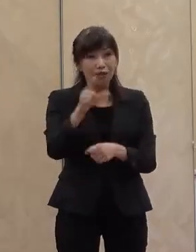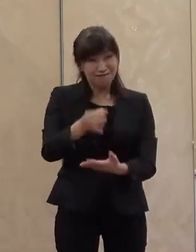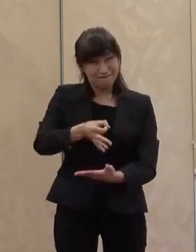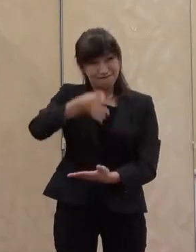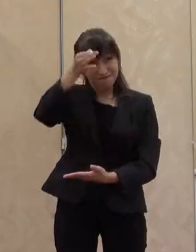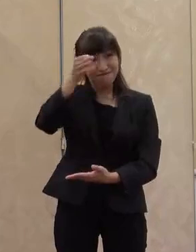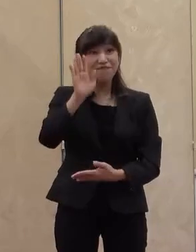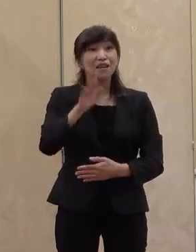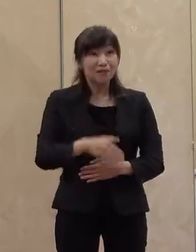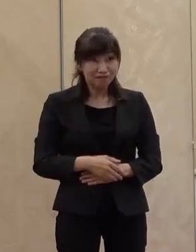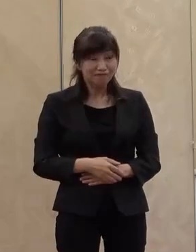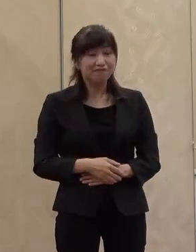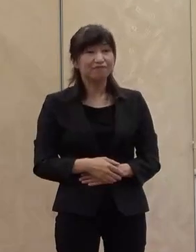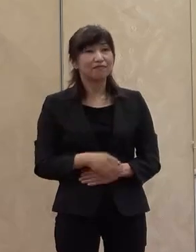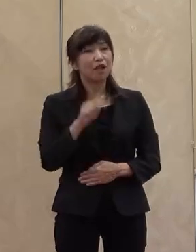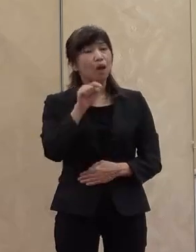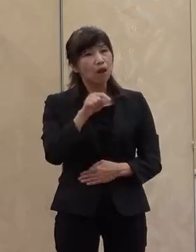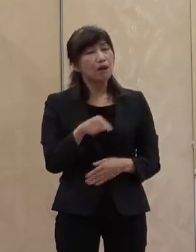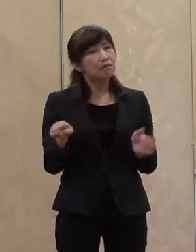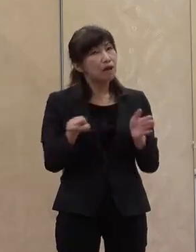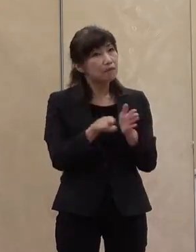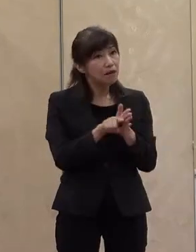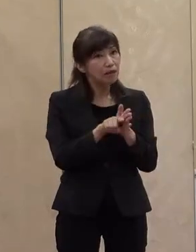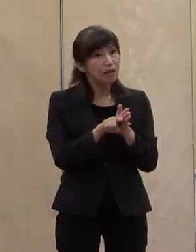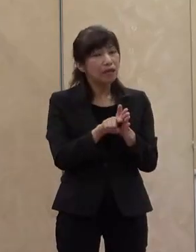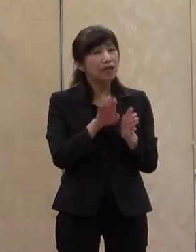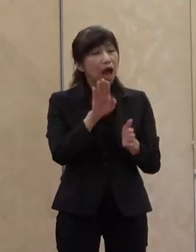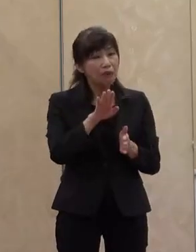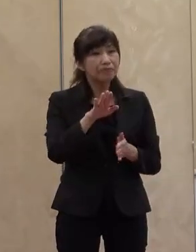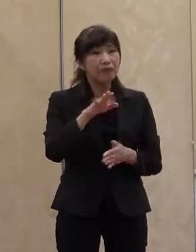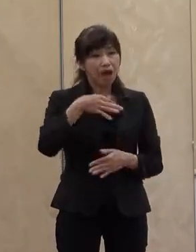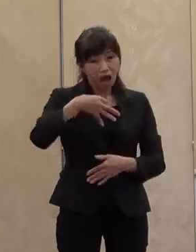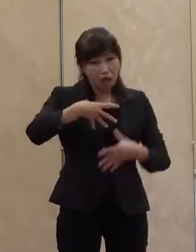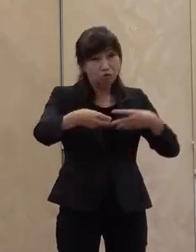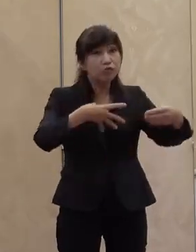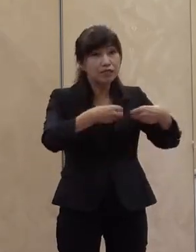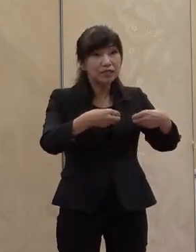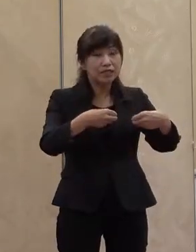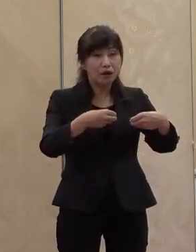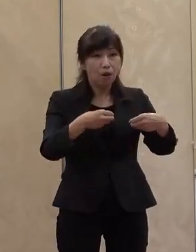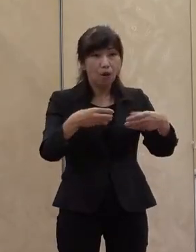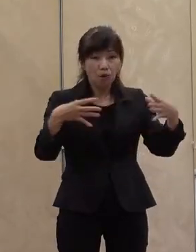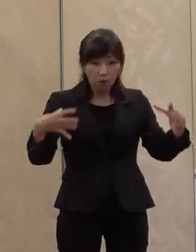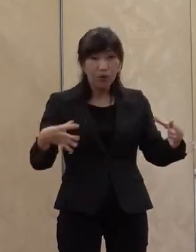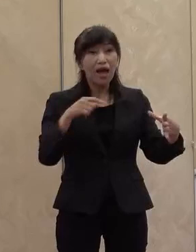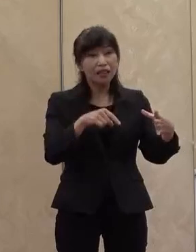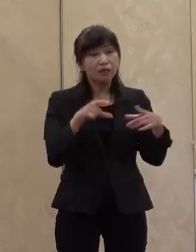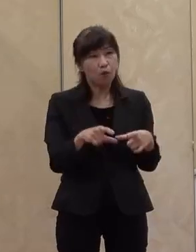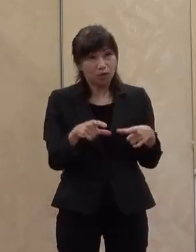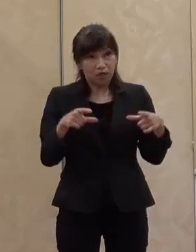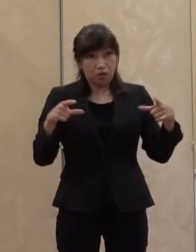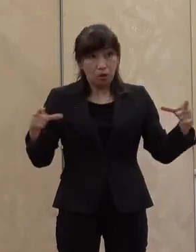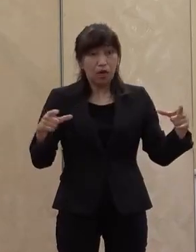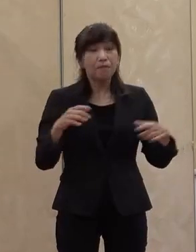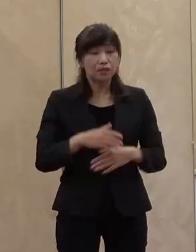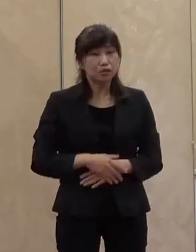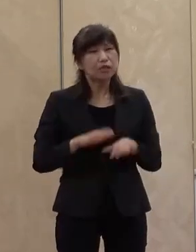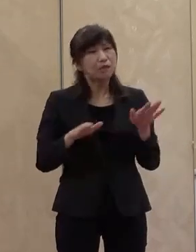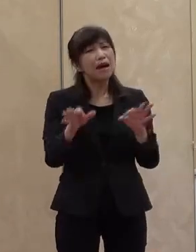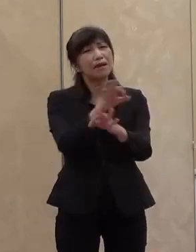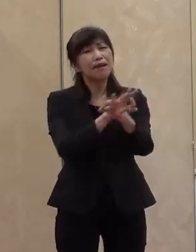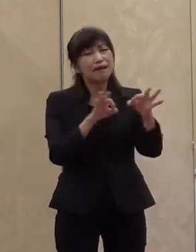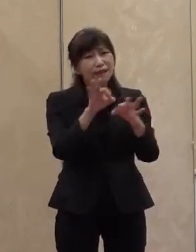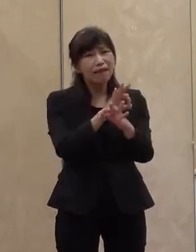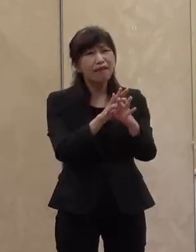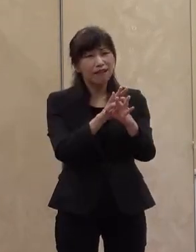2429億円大きいですが、これは、まあ、これまでやっている融資の枠の拡大です。今非常に経営環境をしているということ